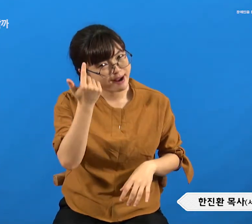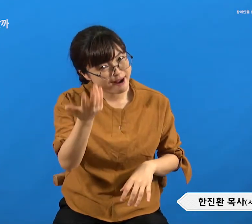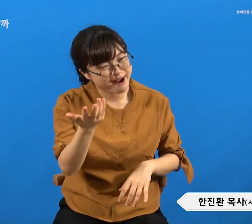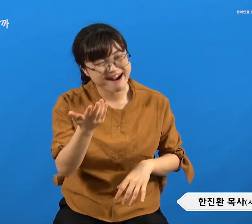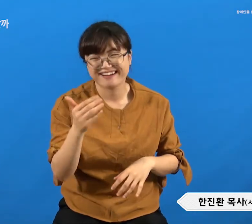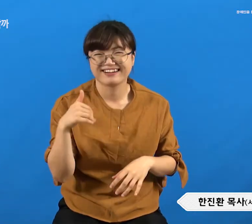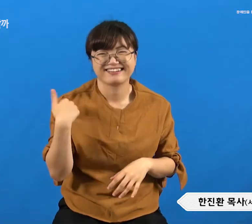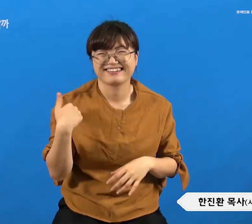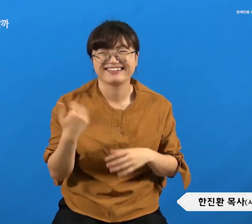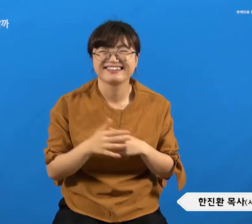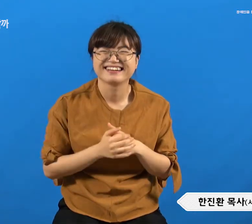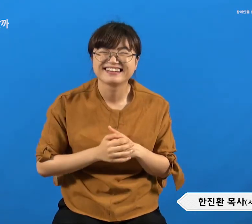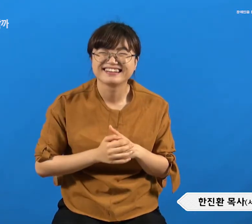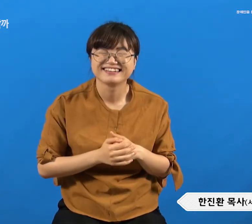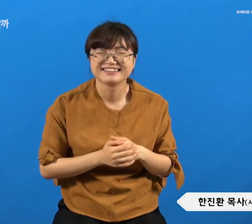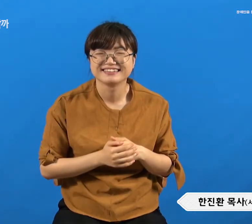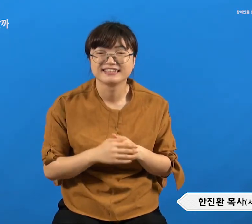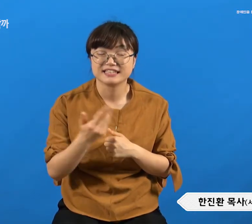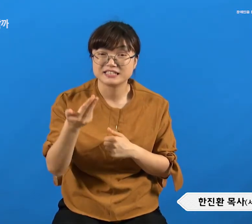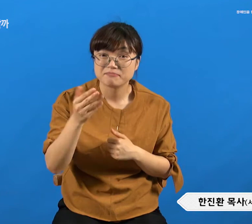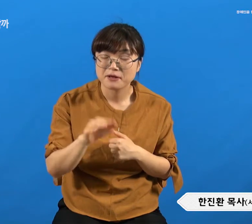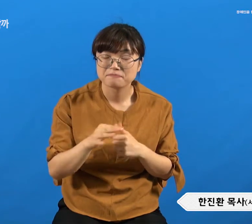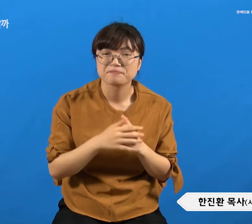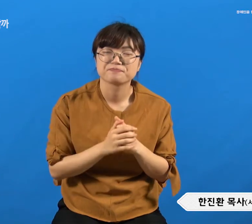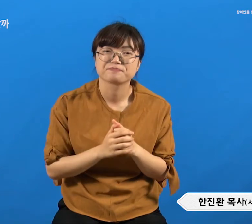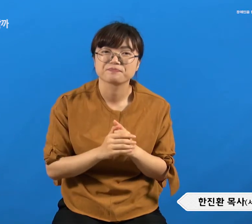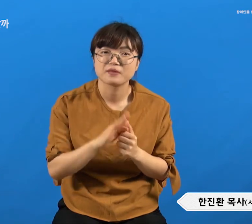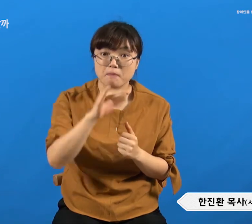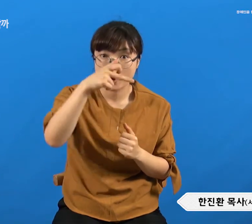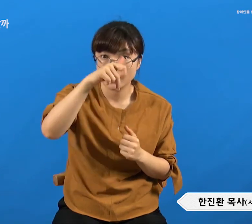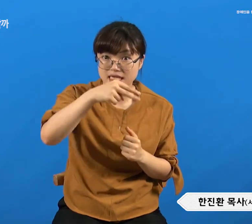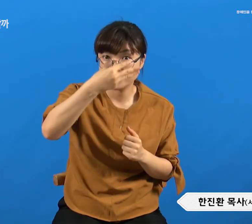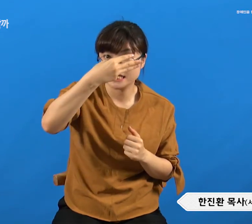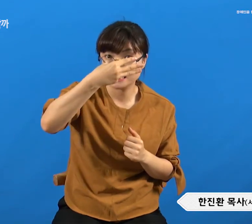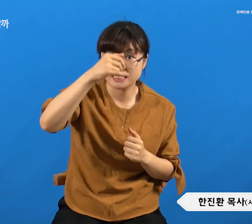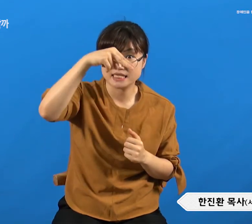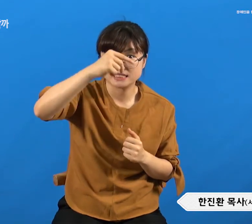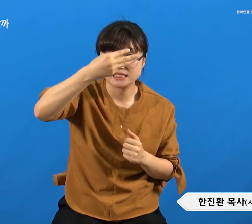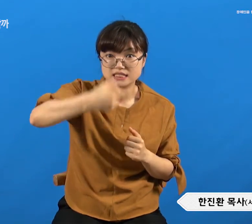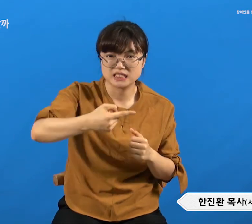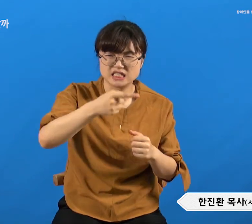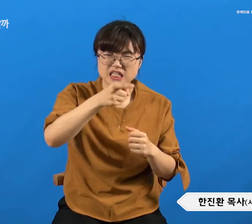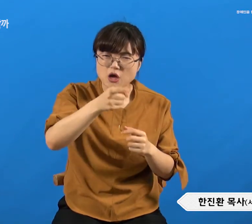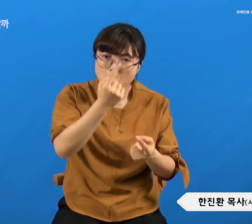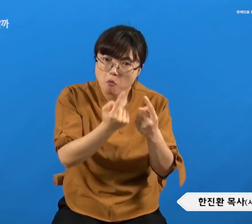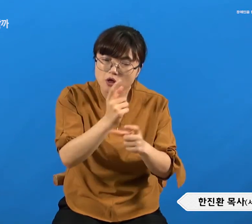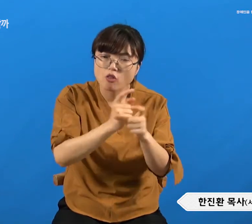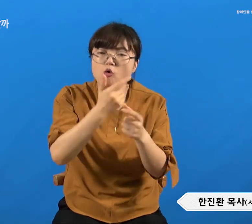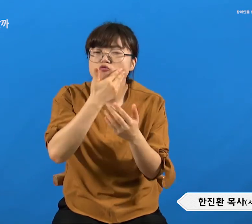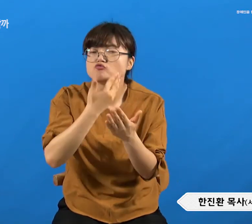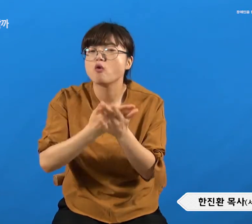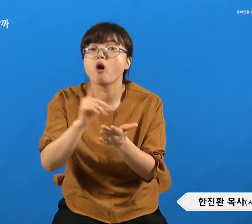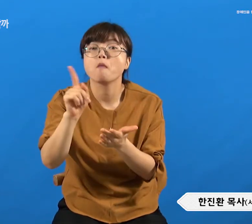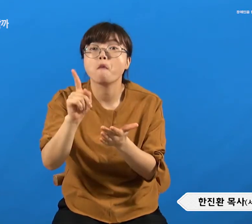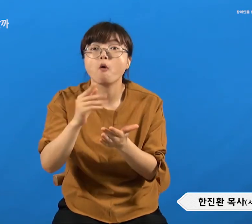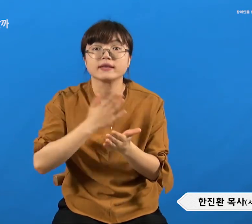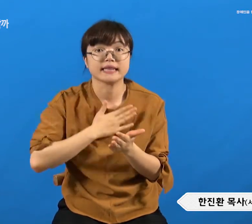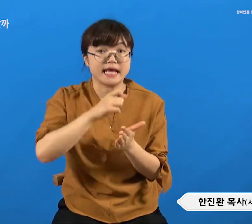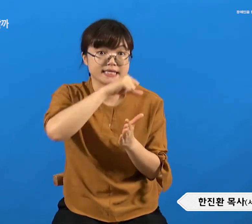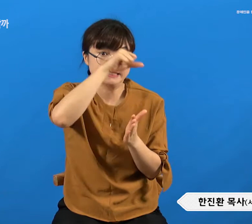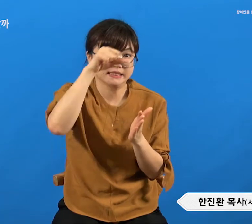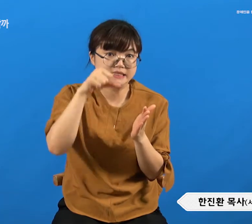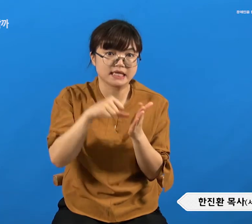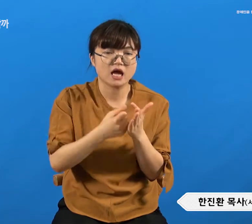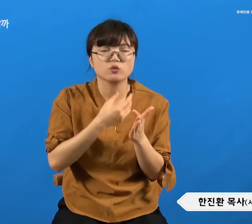계신지 모르겠습니다. 그런데 버킷리스트보다도 훨씬 더 중요한 것이 내